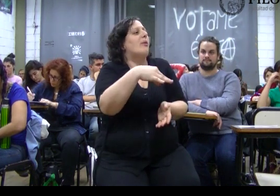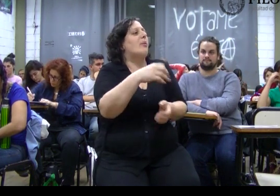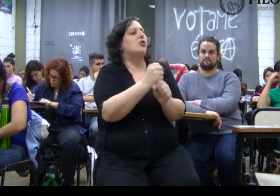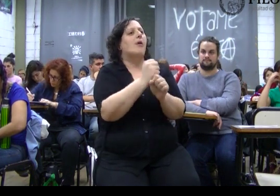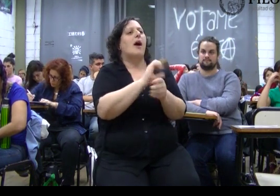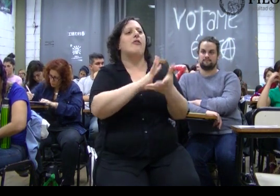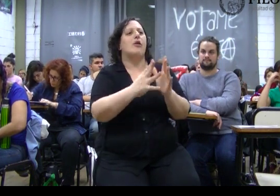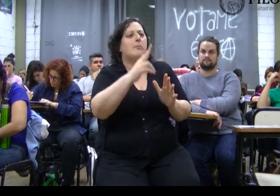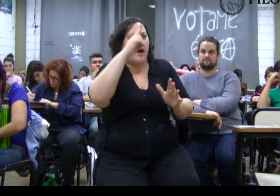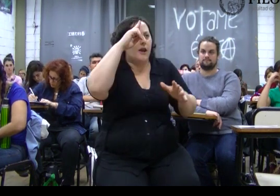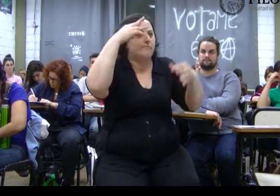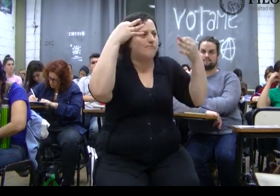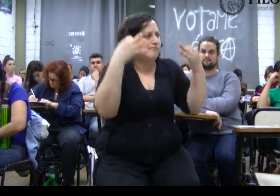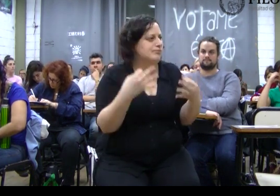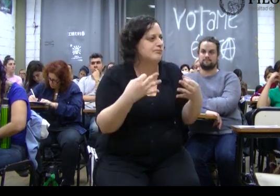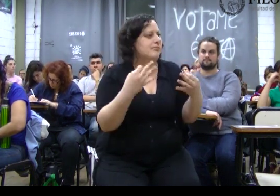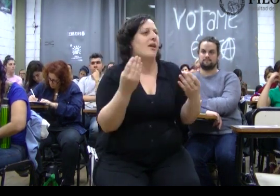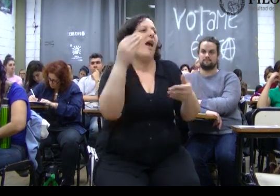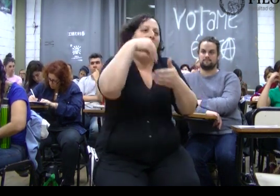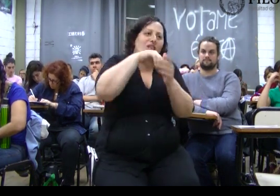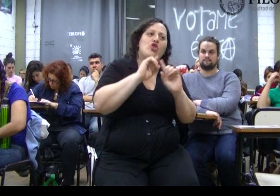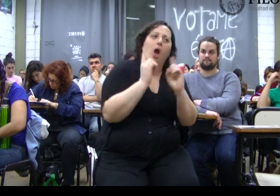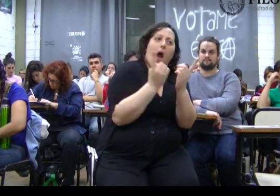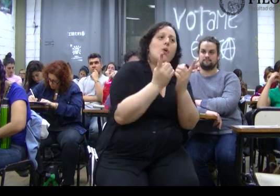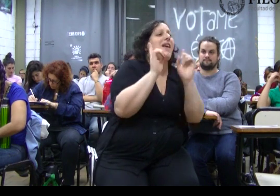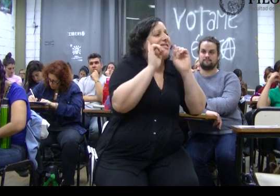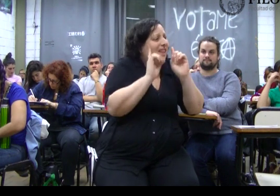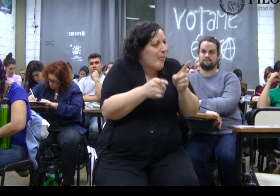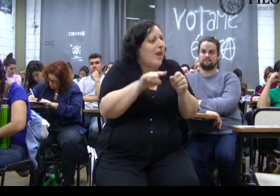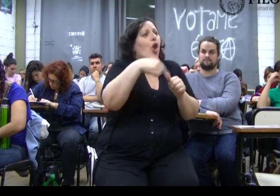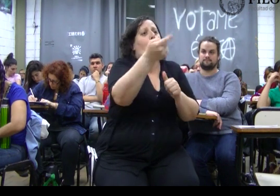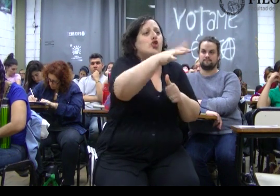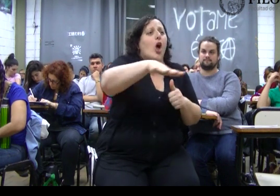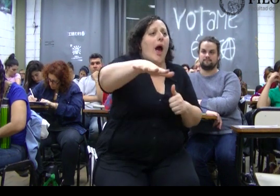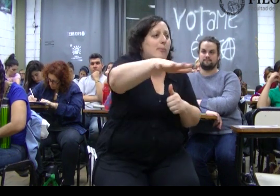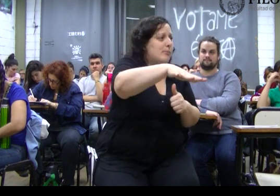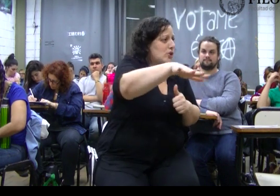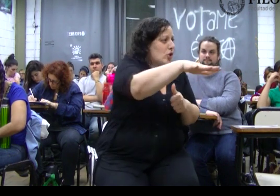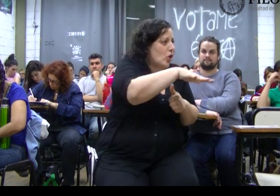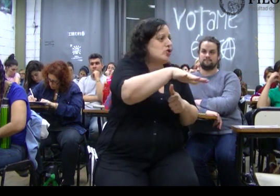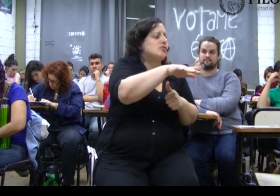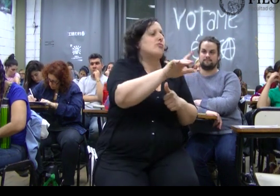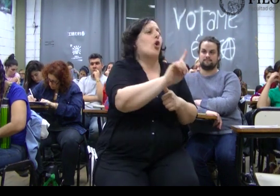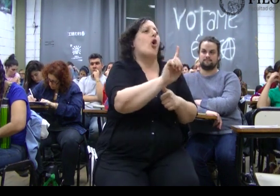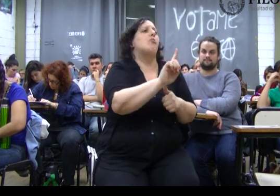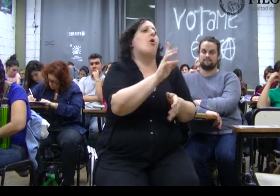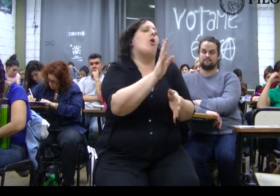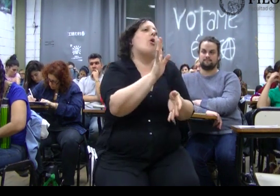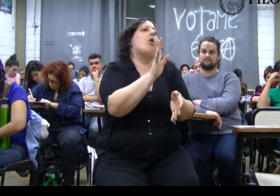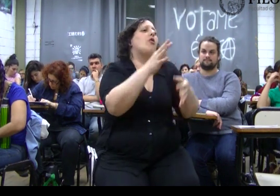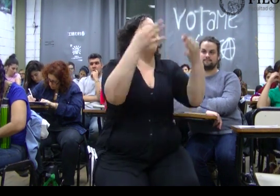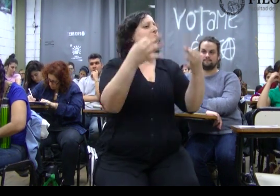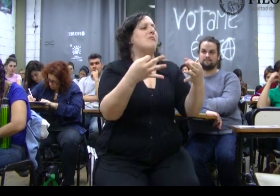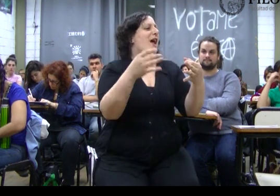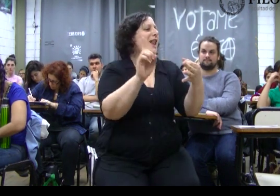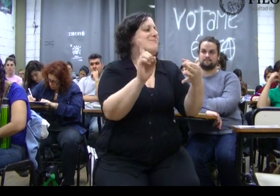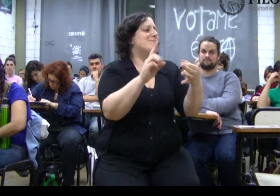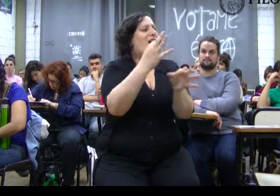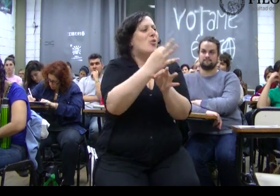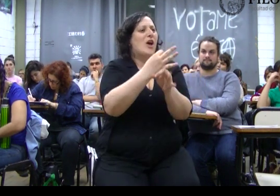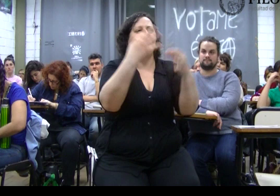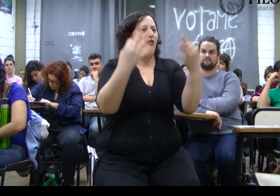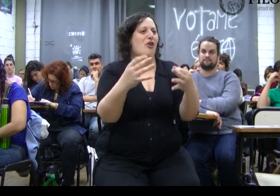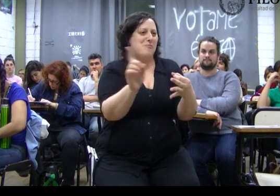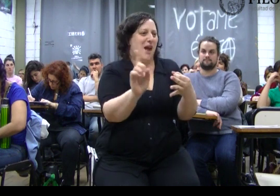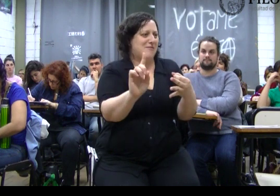trabajar en el aula en este caso, pero también en los espacios no formales. Hace un ratito también